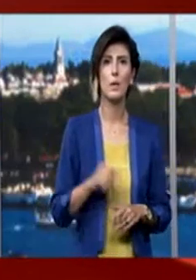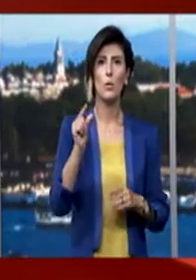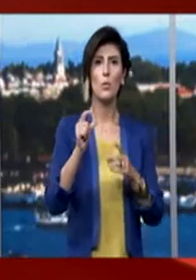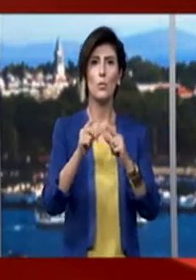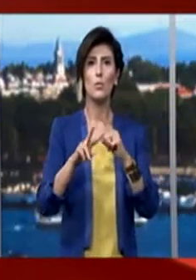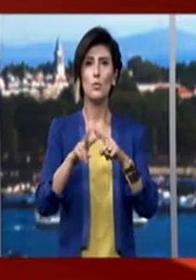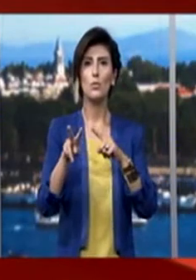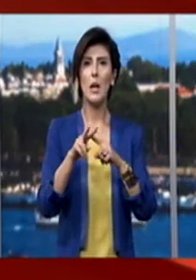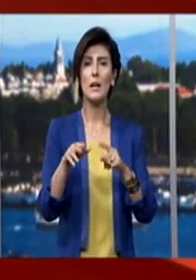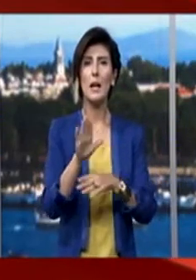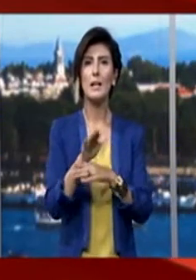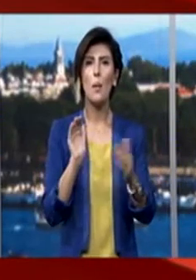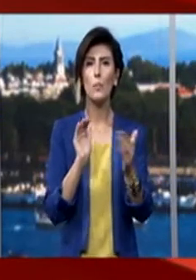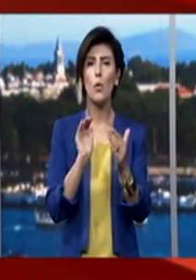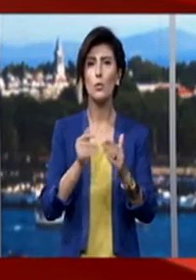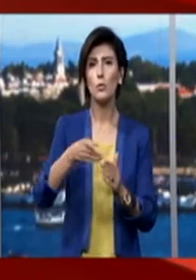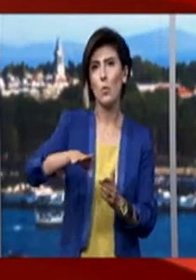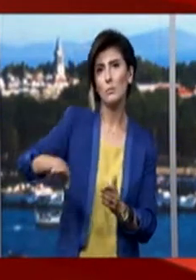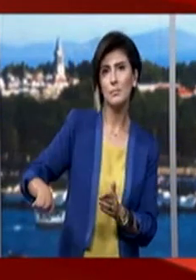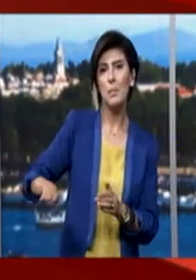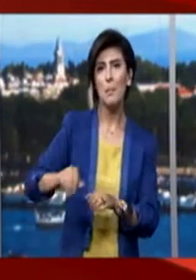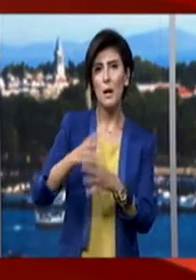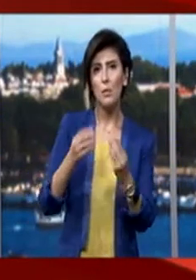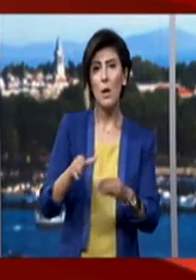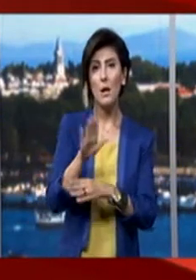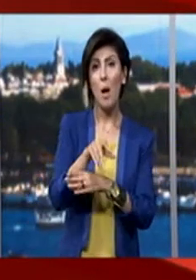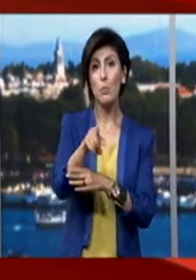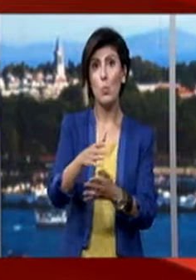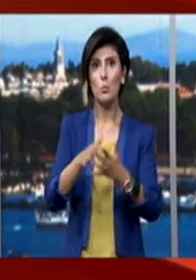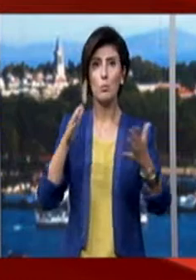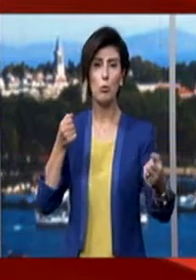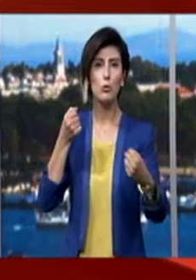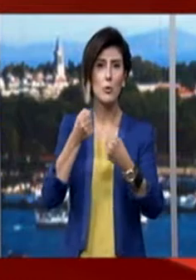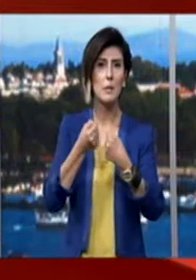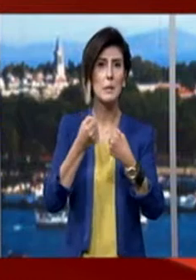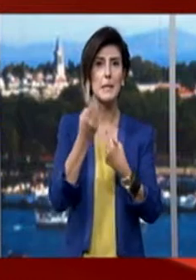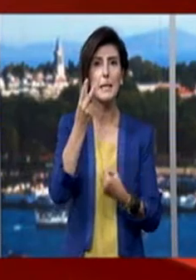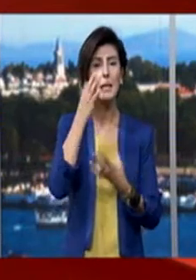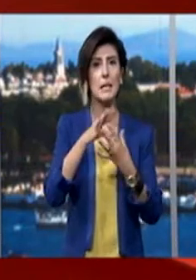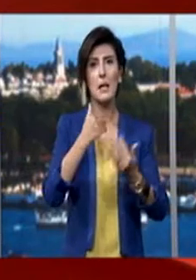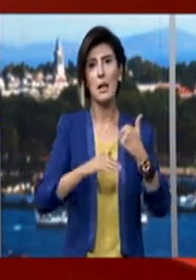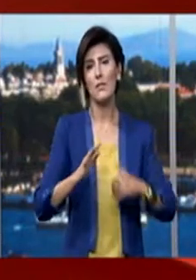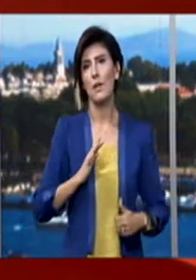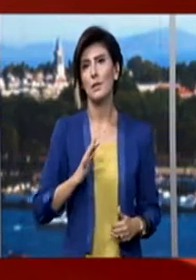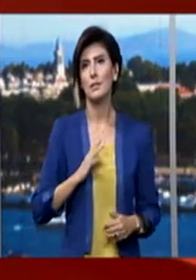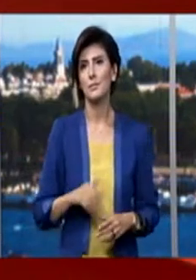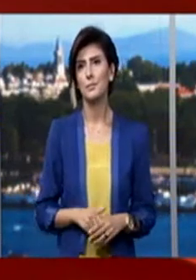Uşak'ta kamyonet yol kenarında park halinde bulunan kamyona çarptı. Kazada iki kişi yaralandı.